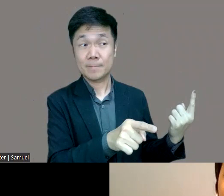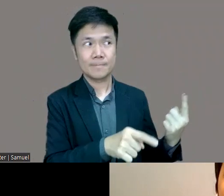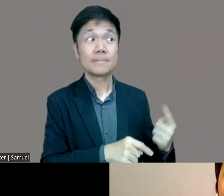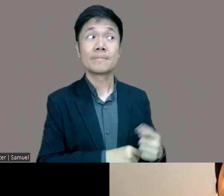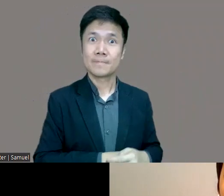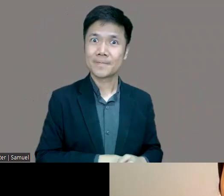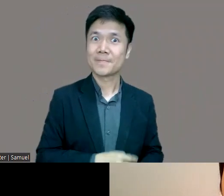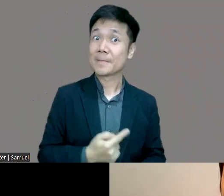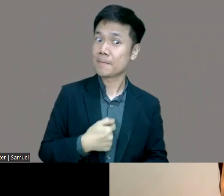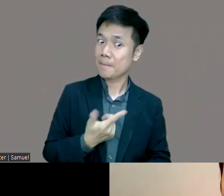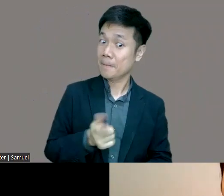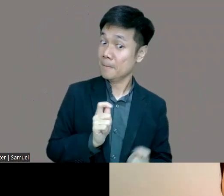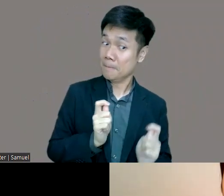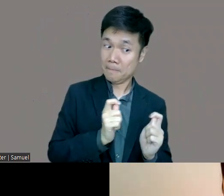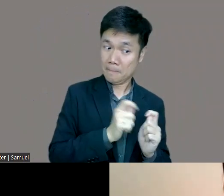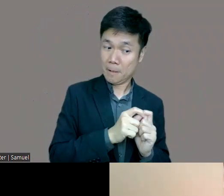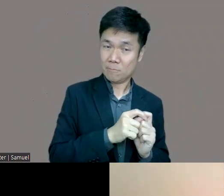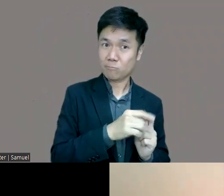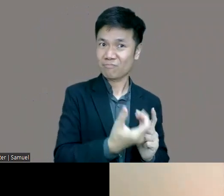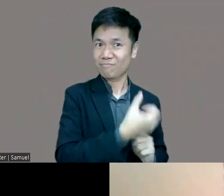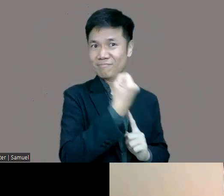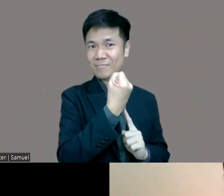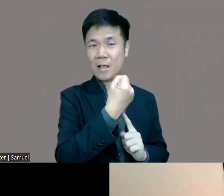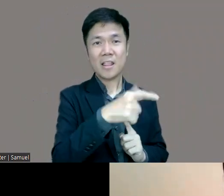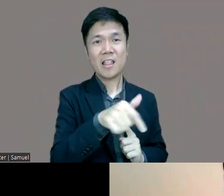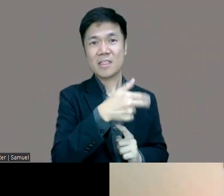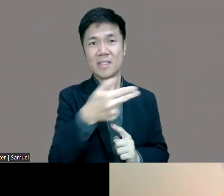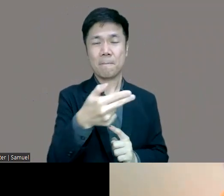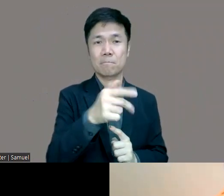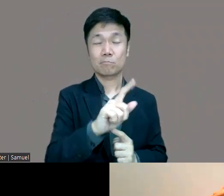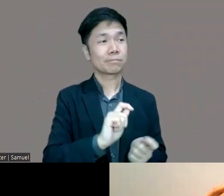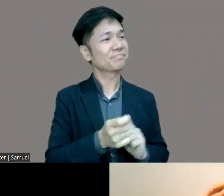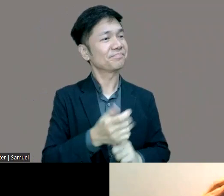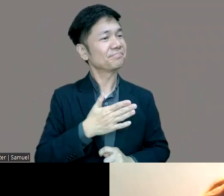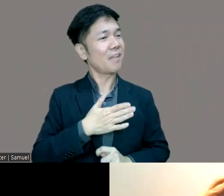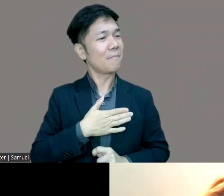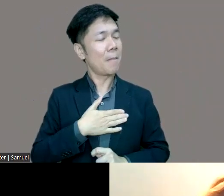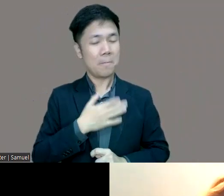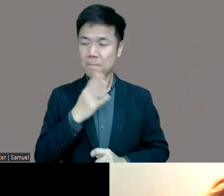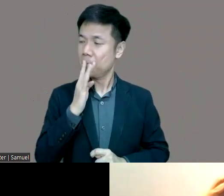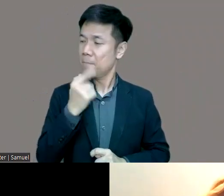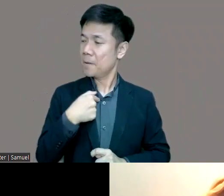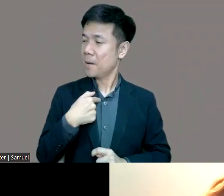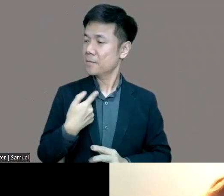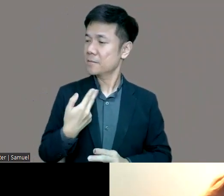une mauvaise utilisation de celle-ci. Par exemple, les